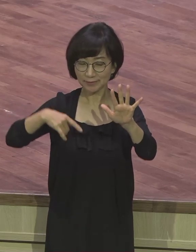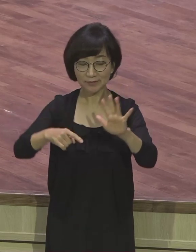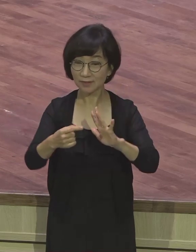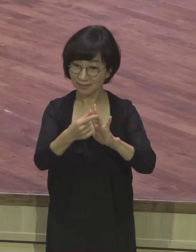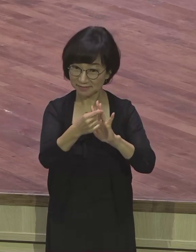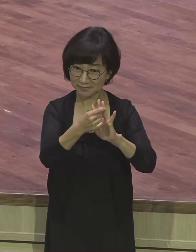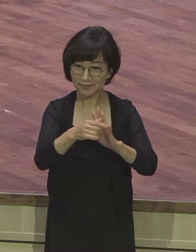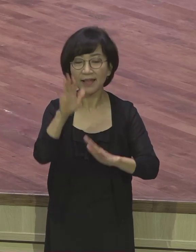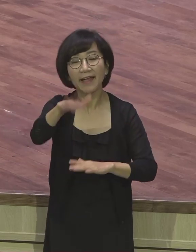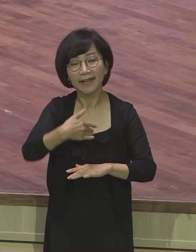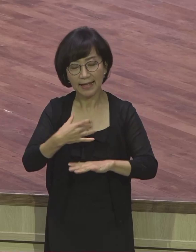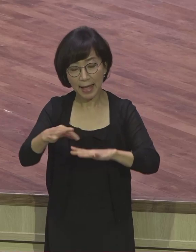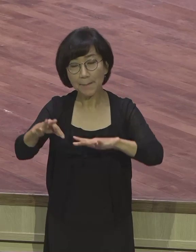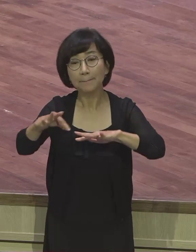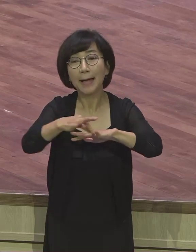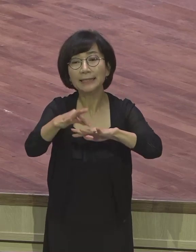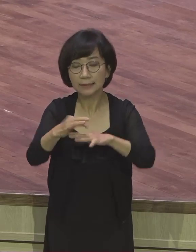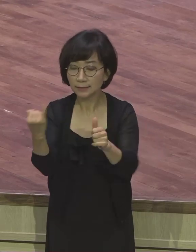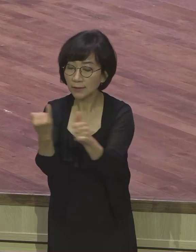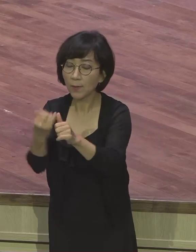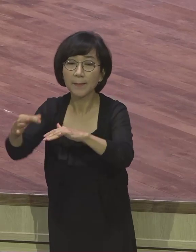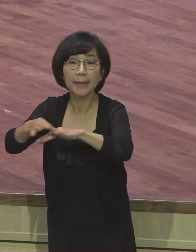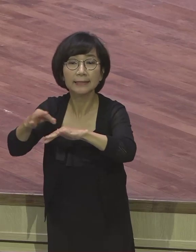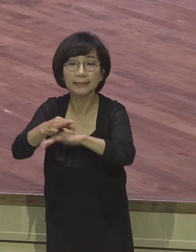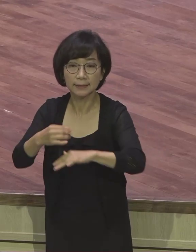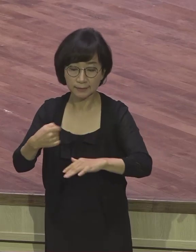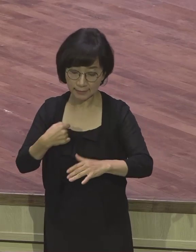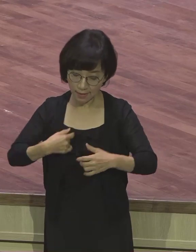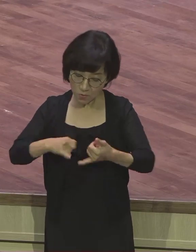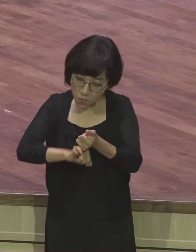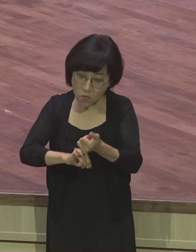네 번째 손가락이. 내가 없어 반지도 못 껴. 결혼 반지.